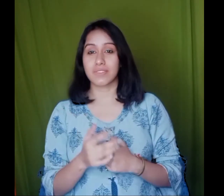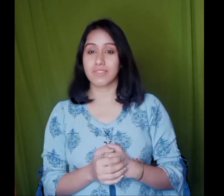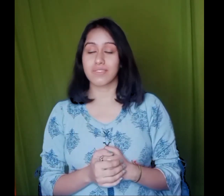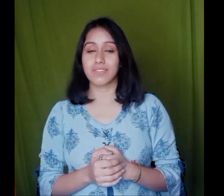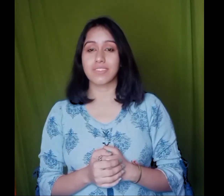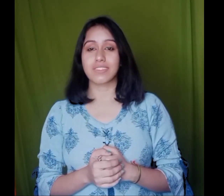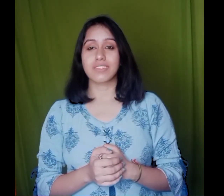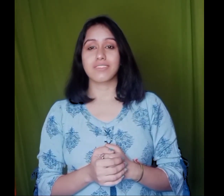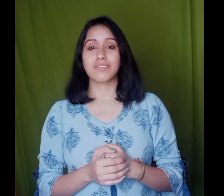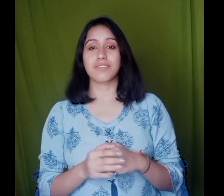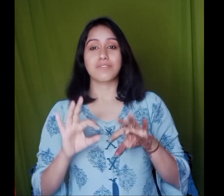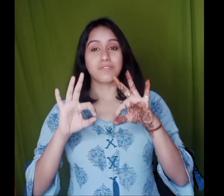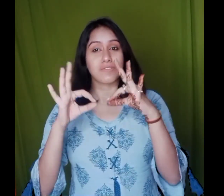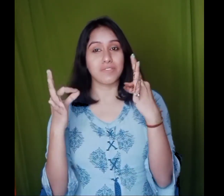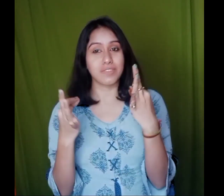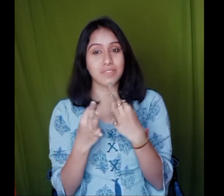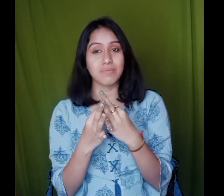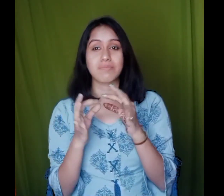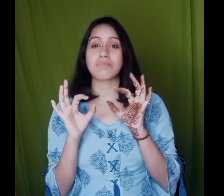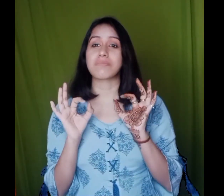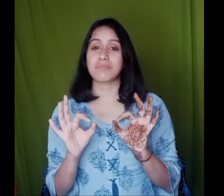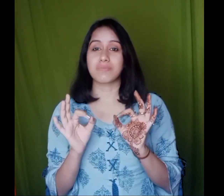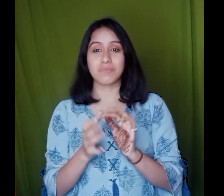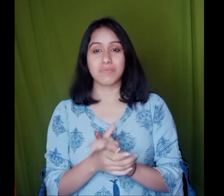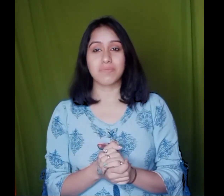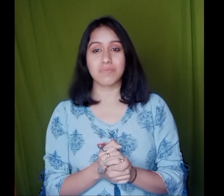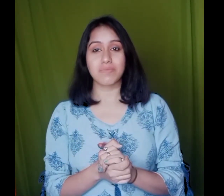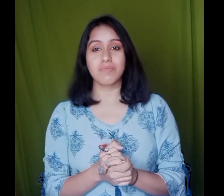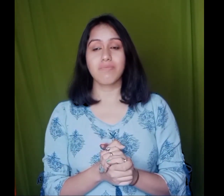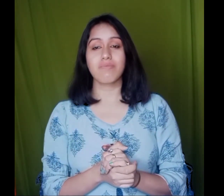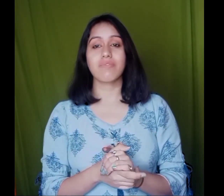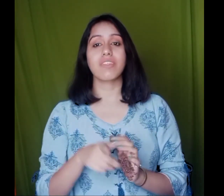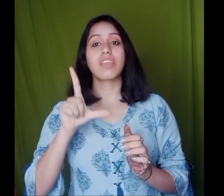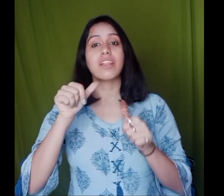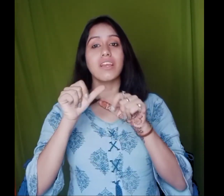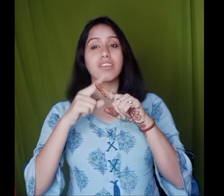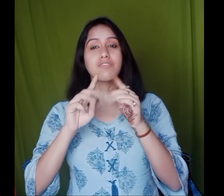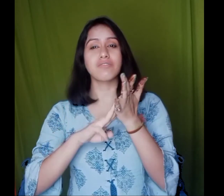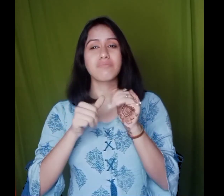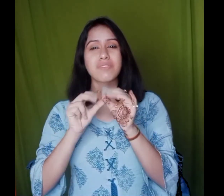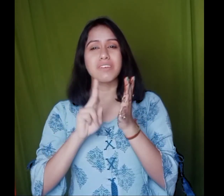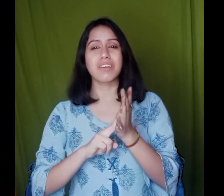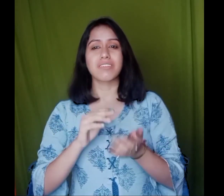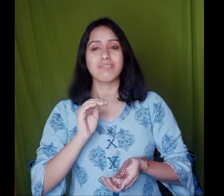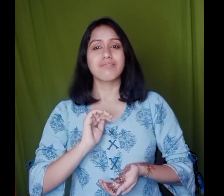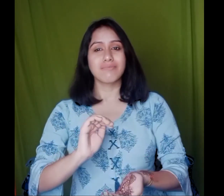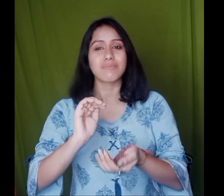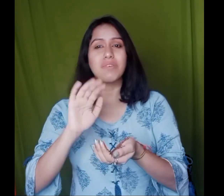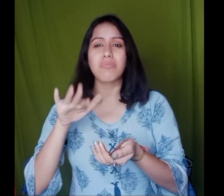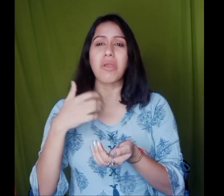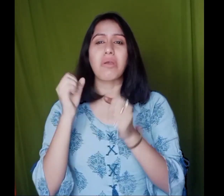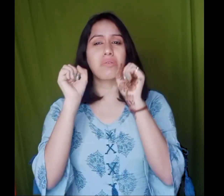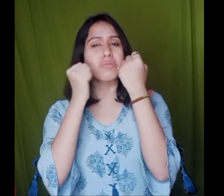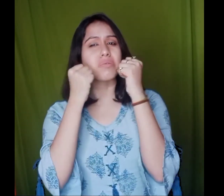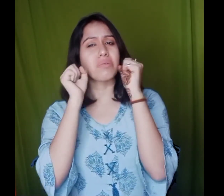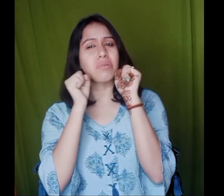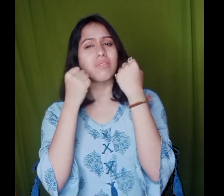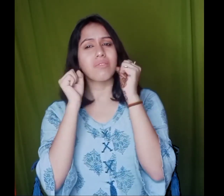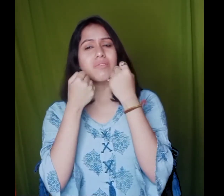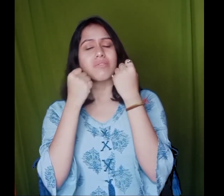अब उर्मिला के जगने का समय आया है और मुझे सोना होगा। और यह कहकर के वो फिर से हंसने लगे। इतना